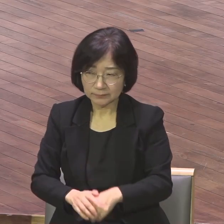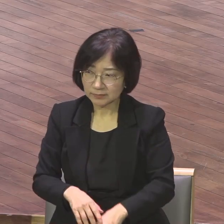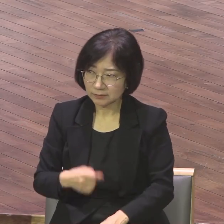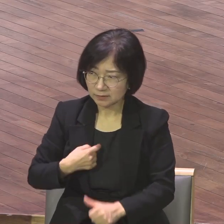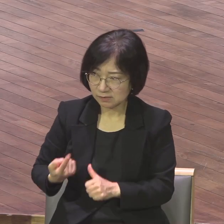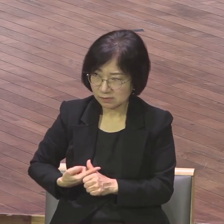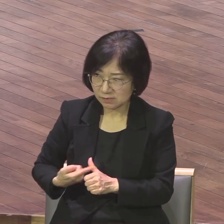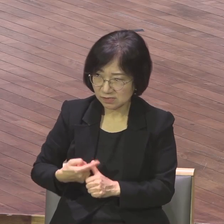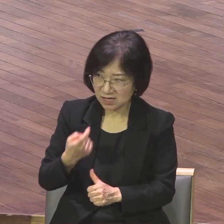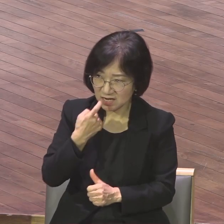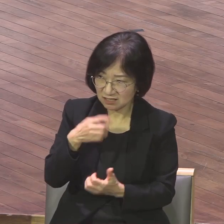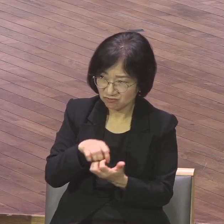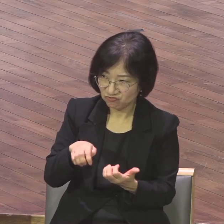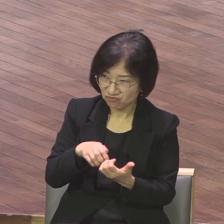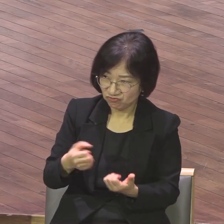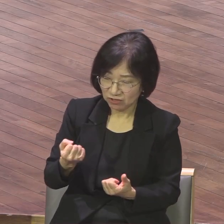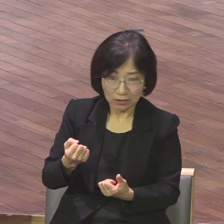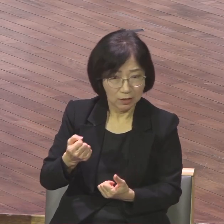않았어요.